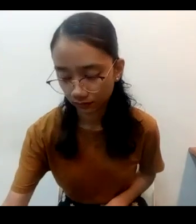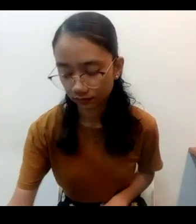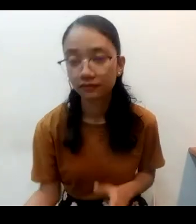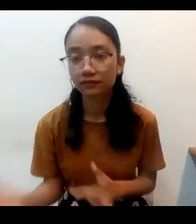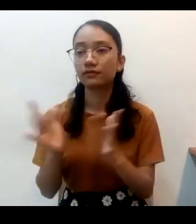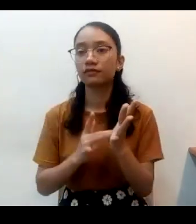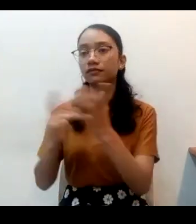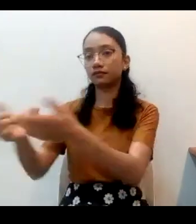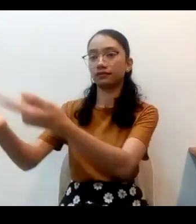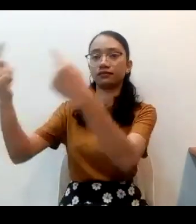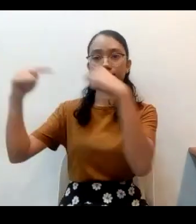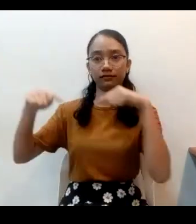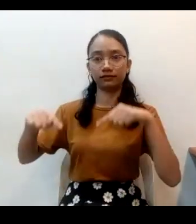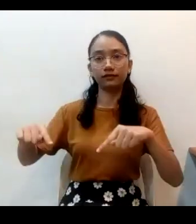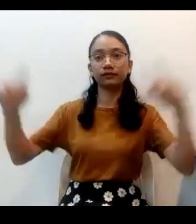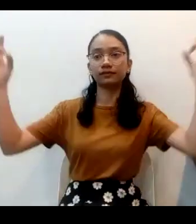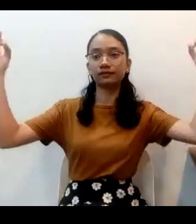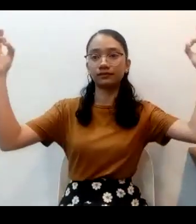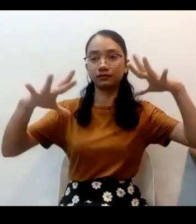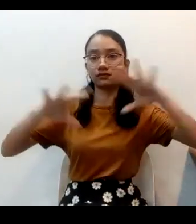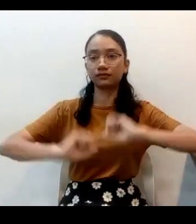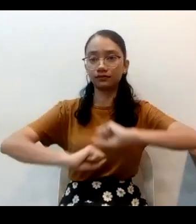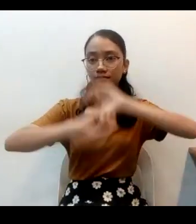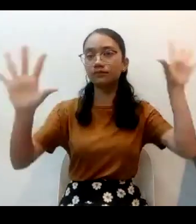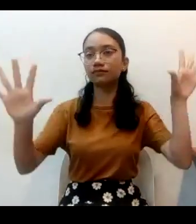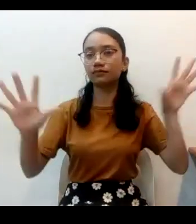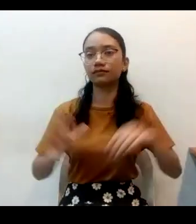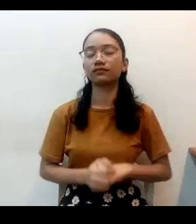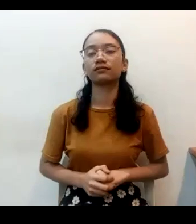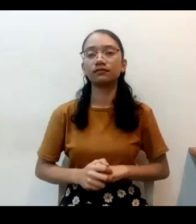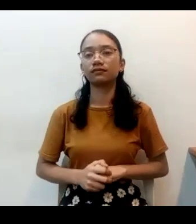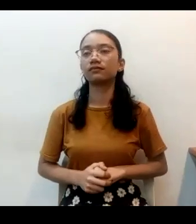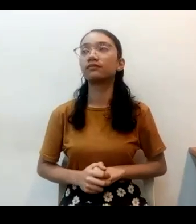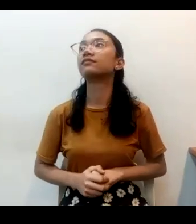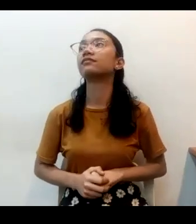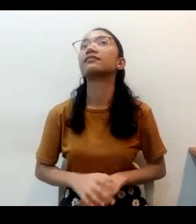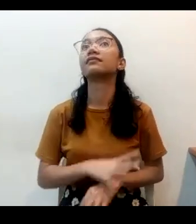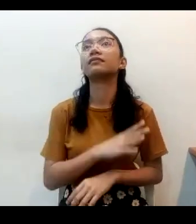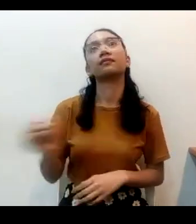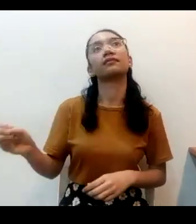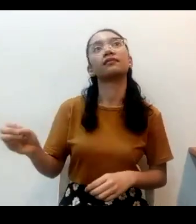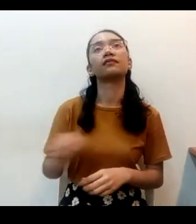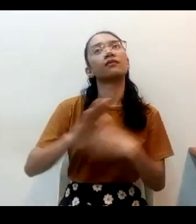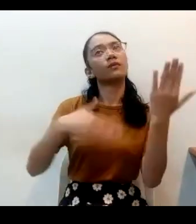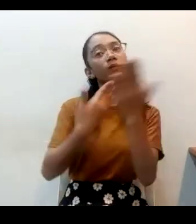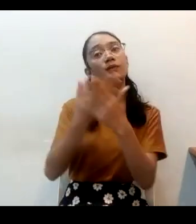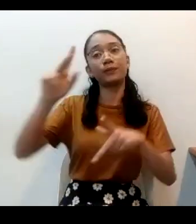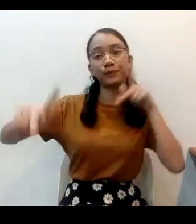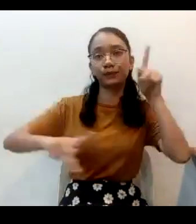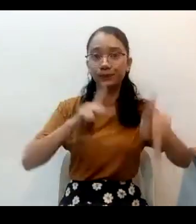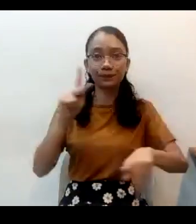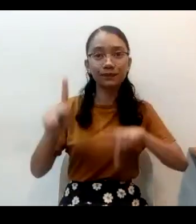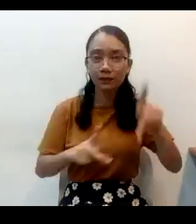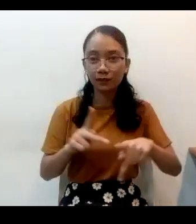Kaya pumarito po si Jesus sa mundo bilang liwanag. And all people stayed in the darkness. At lahat po ng tao na nasa sanlibutan